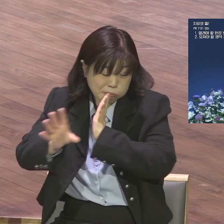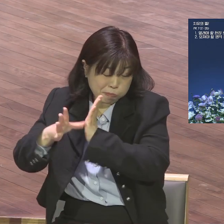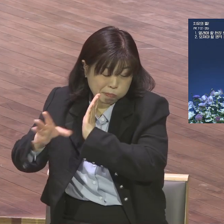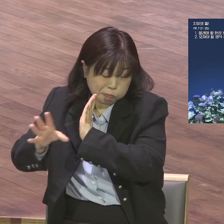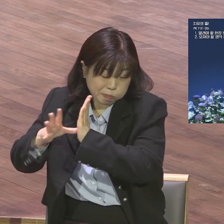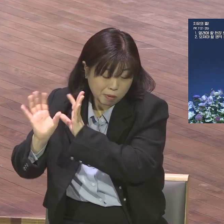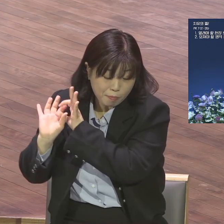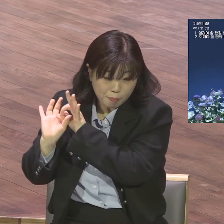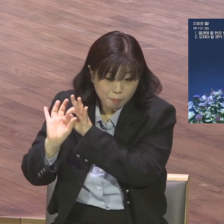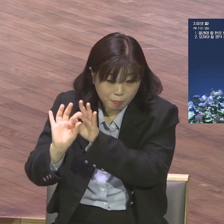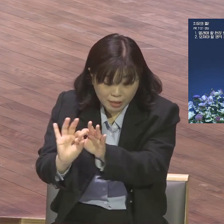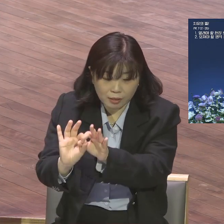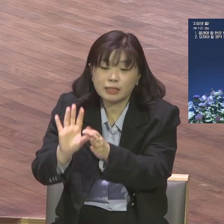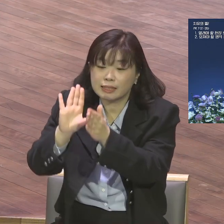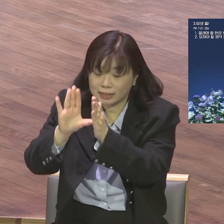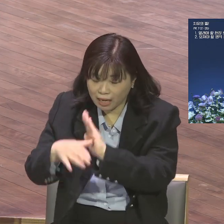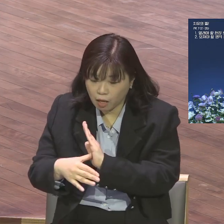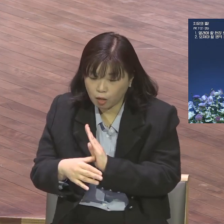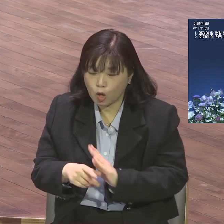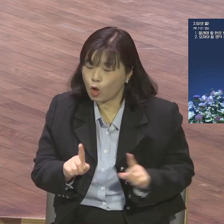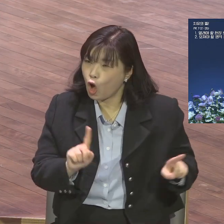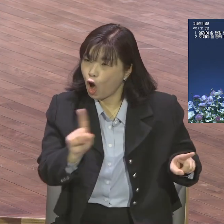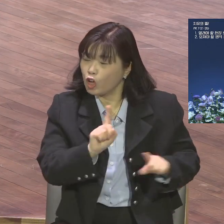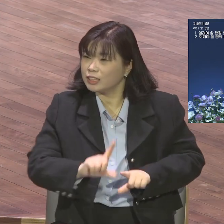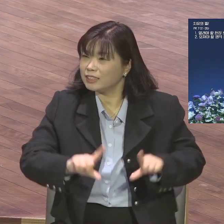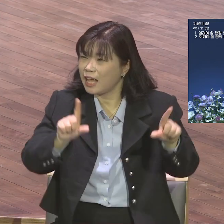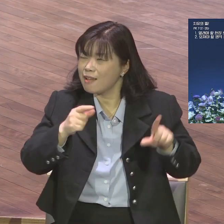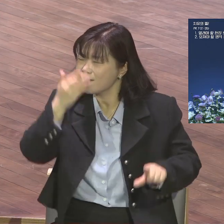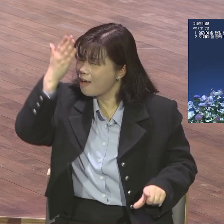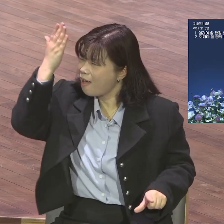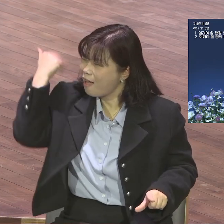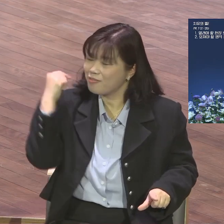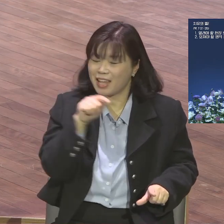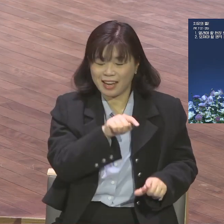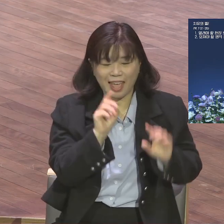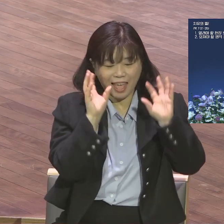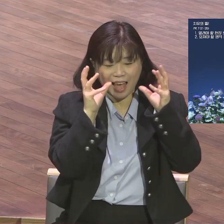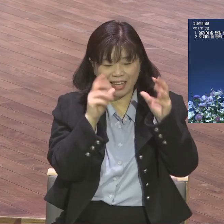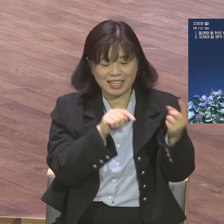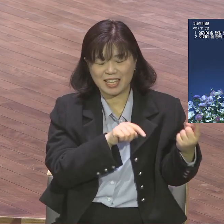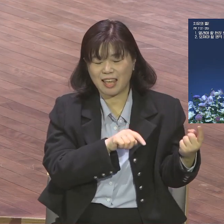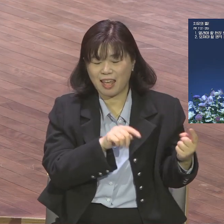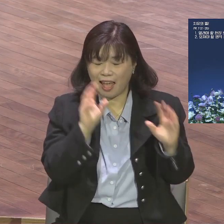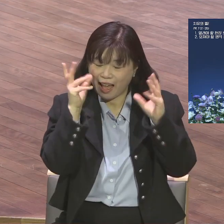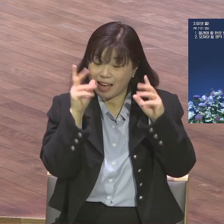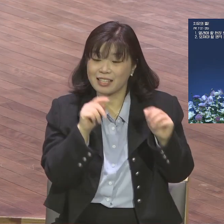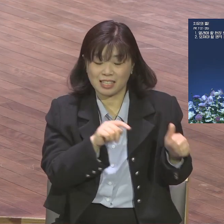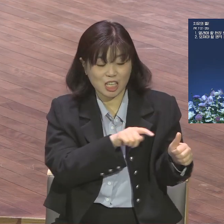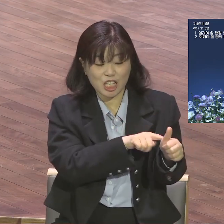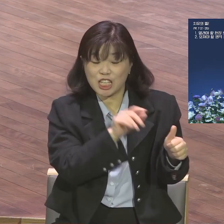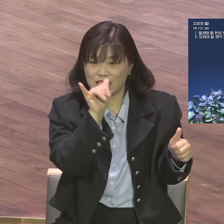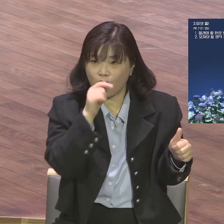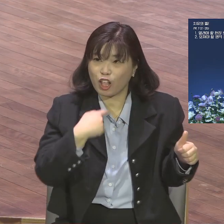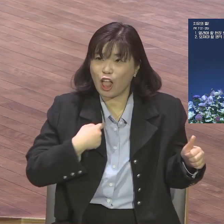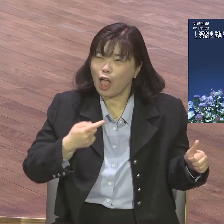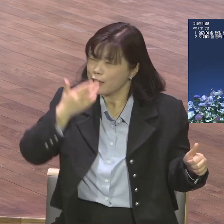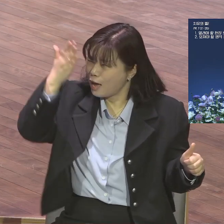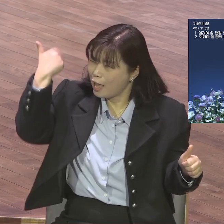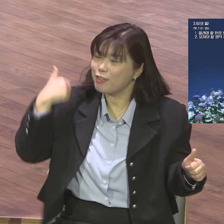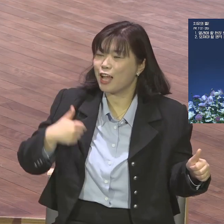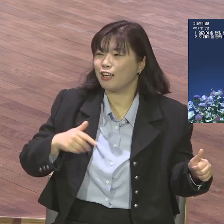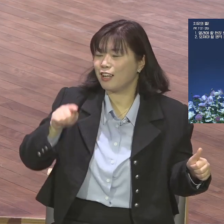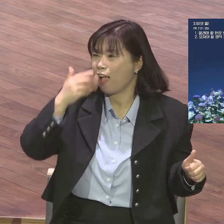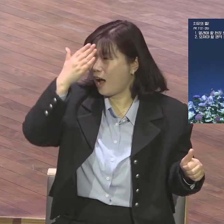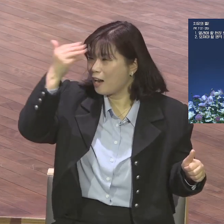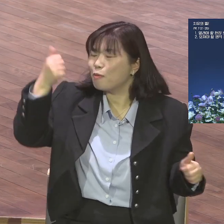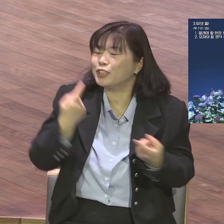되어서 장난도 치고 할아버지와 놀았던 이 어린 아이가 있어요. 그래서 할아버지가 아프다는 소식을 듣고